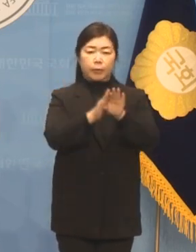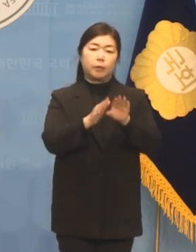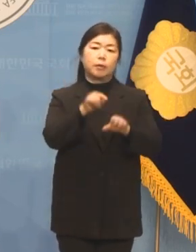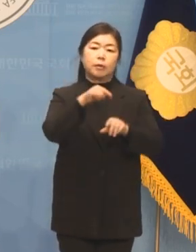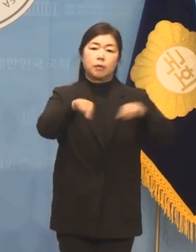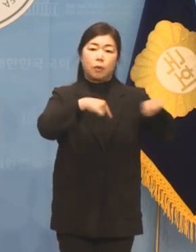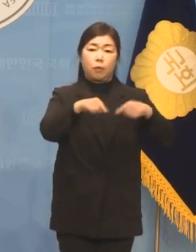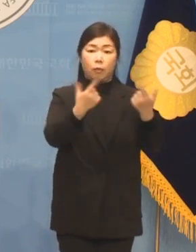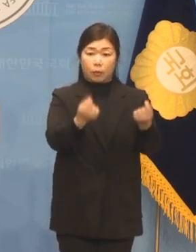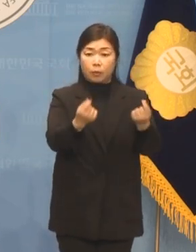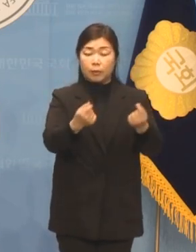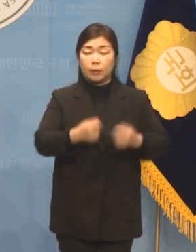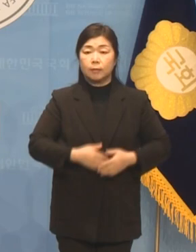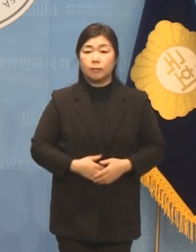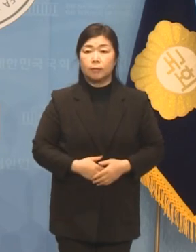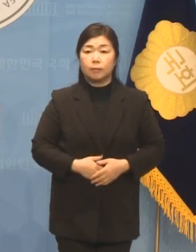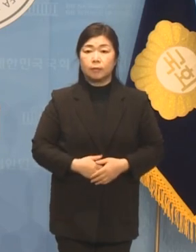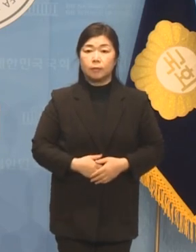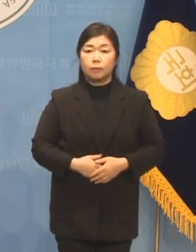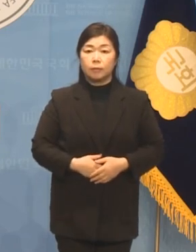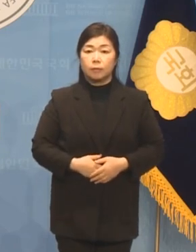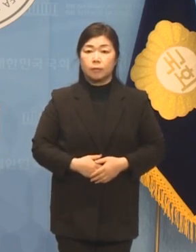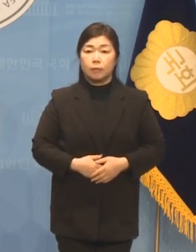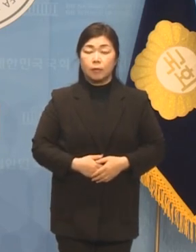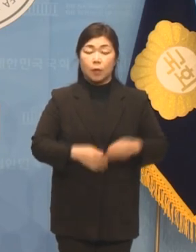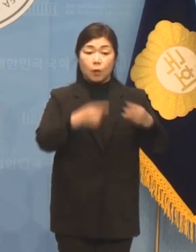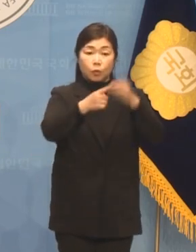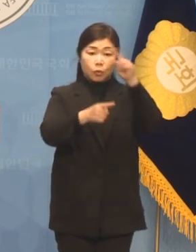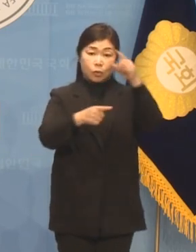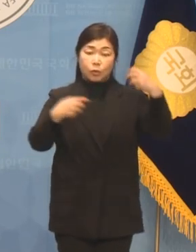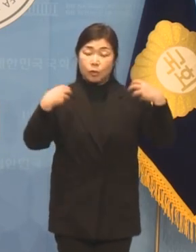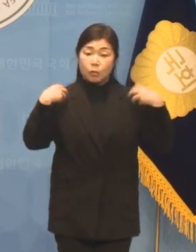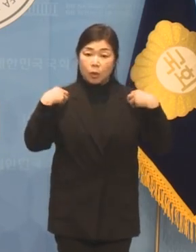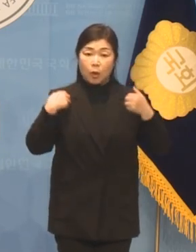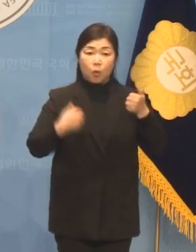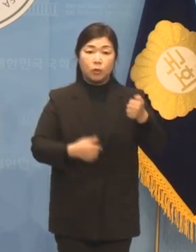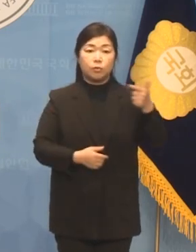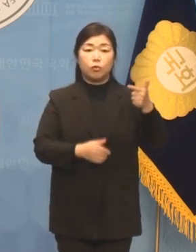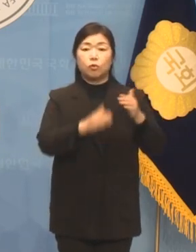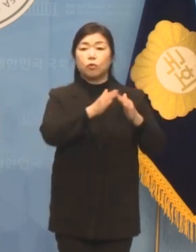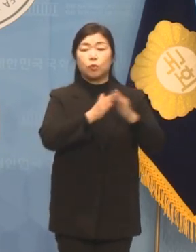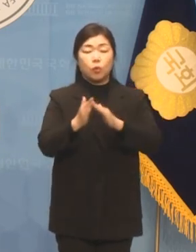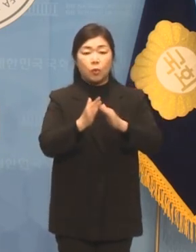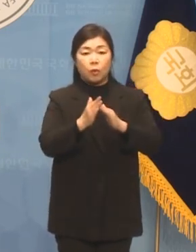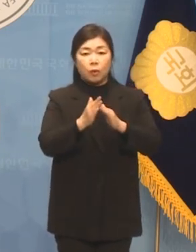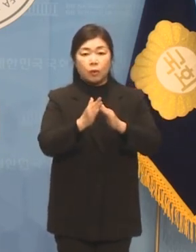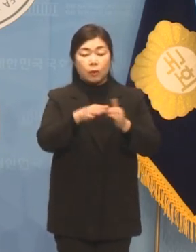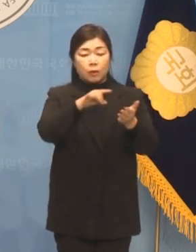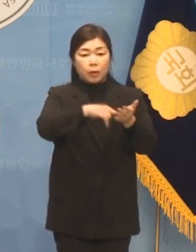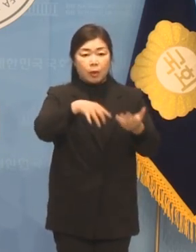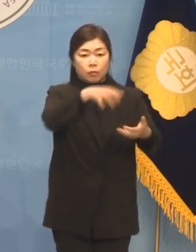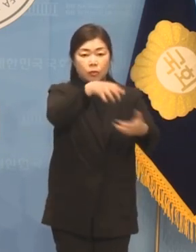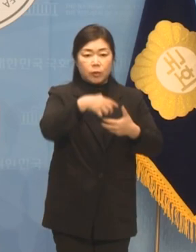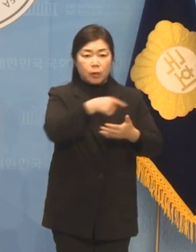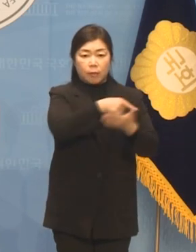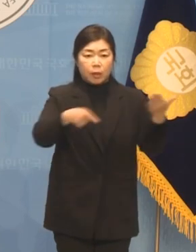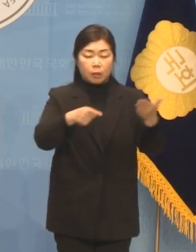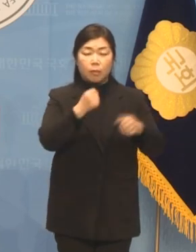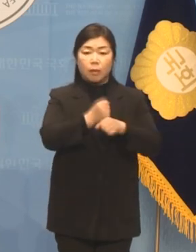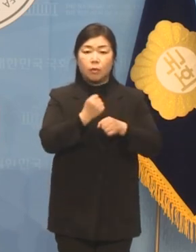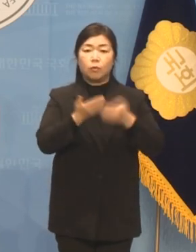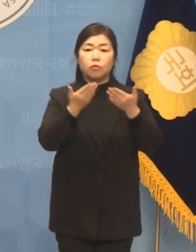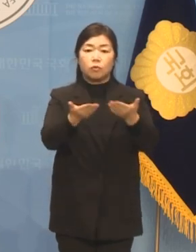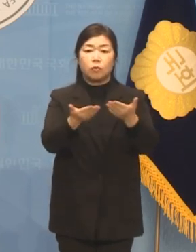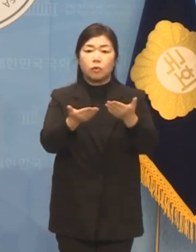정권입니다 윤석 정부가 5조원의 역대급 세수 펑크를 내며 나라살림을